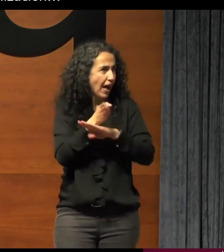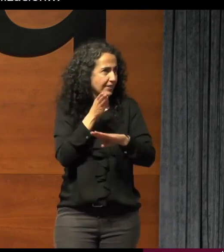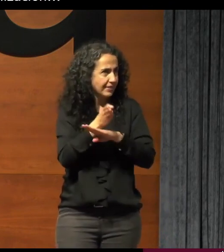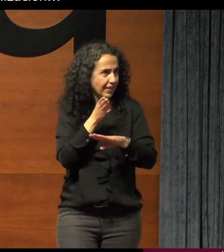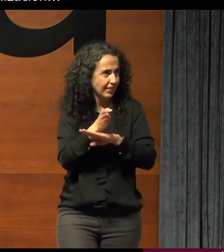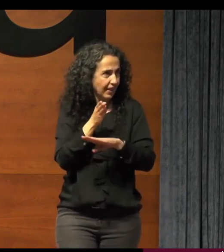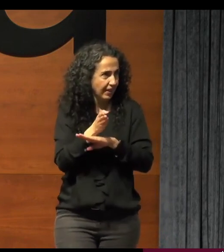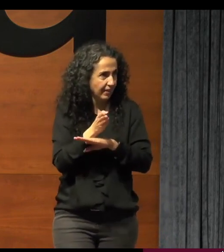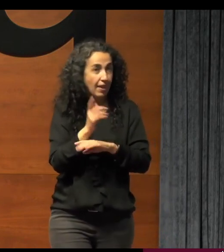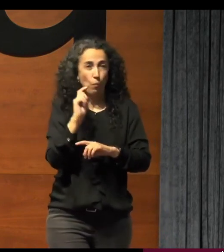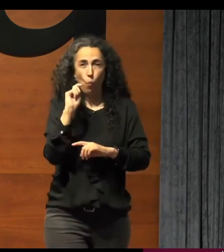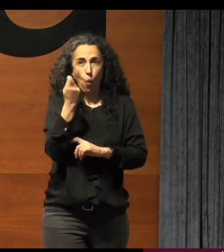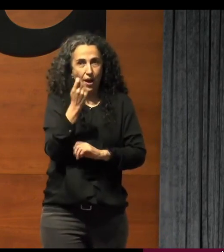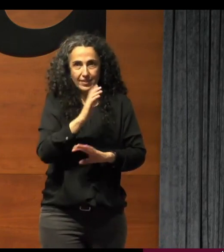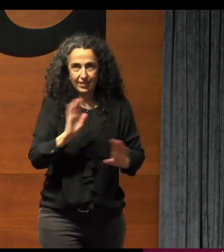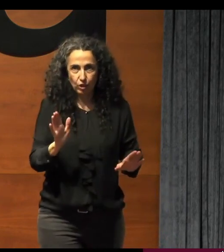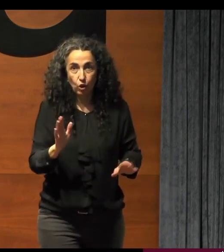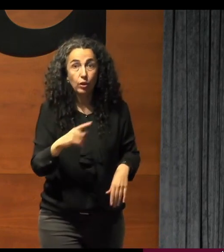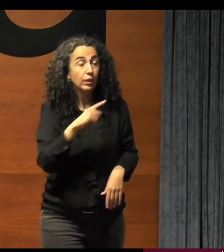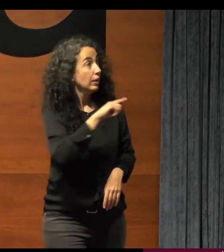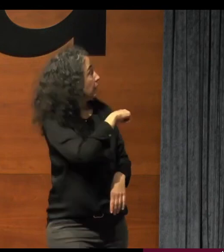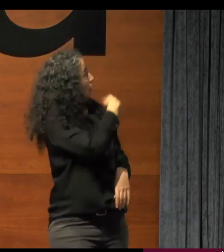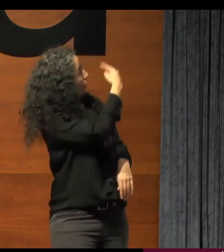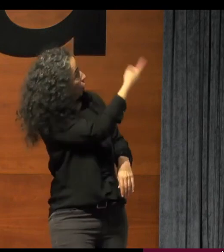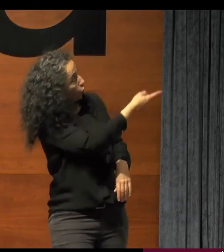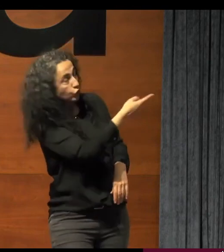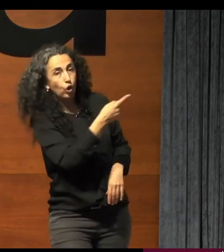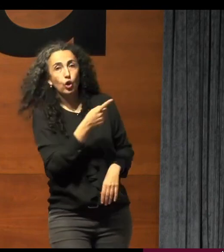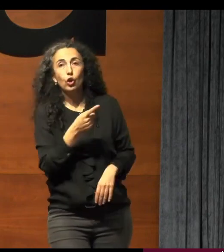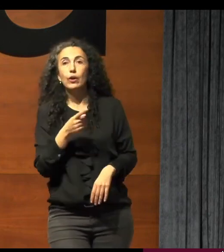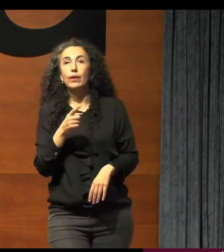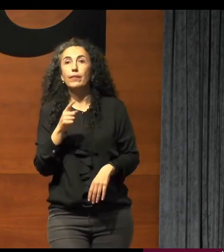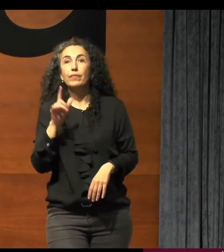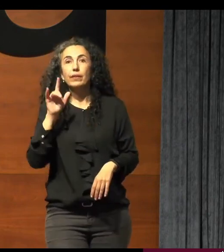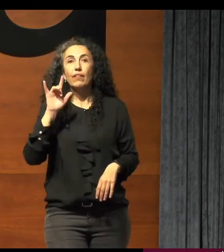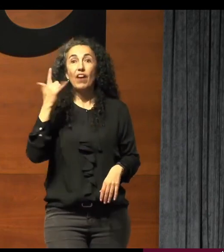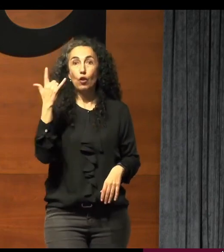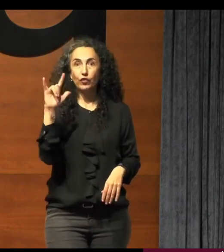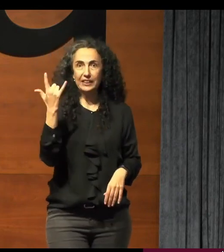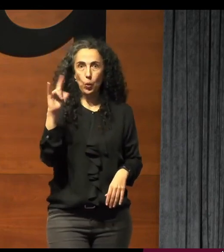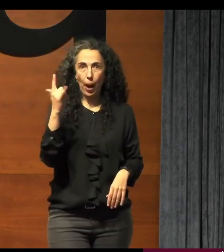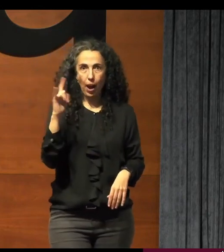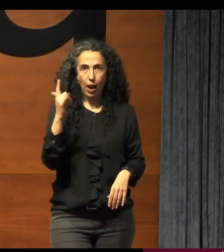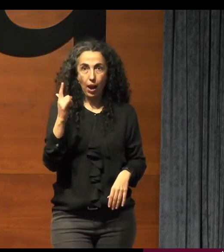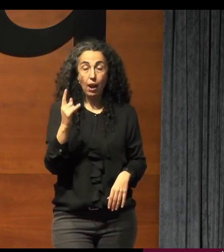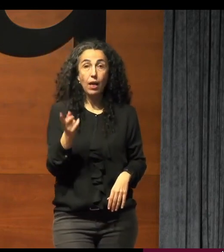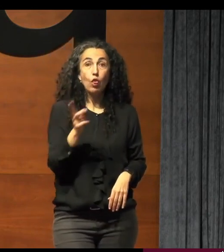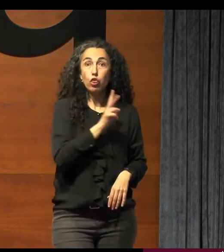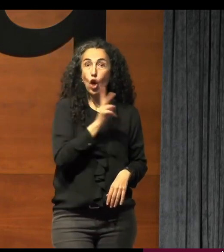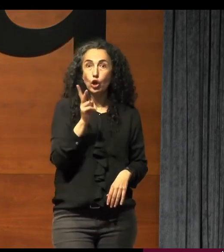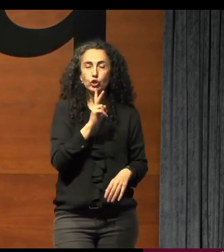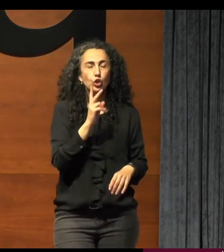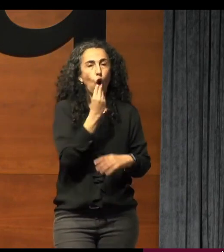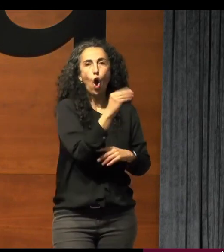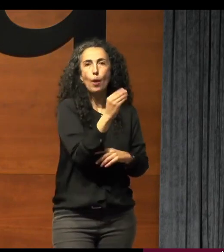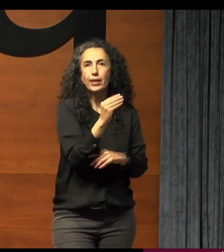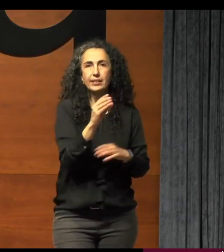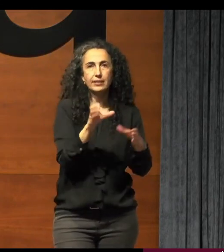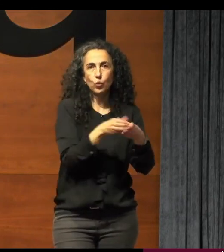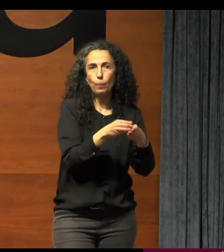creo que algunos habéis asentido, con lo cual deduzco que habéis participado de este festival. Y el otro,